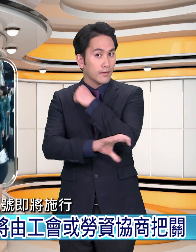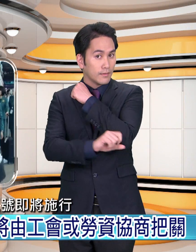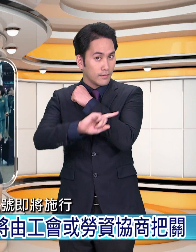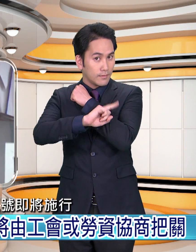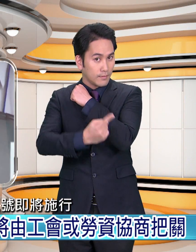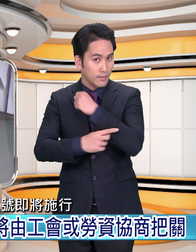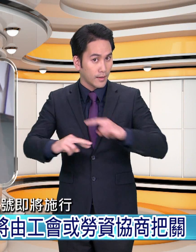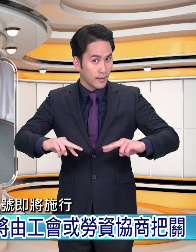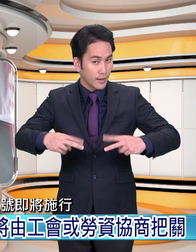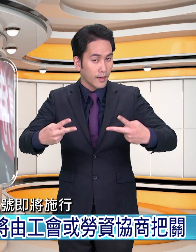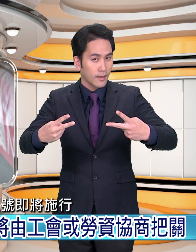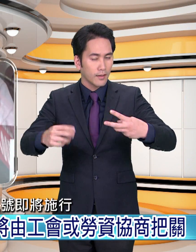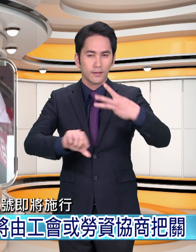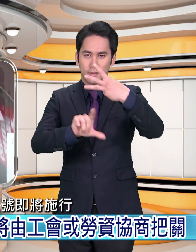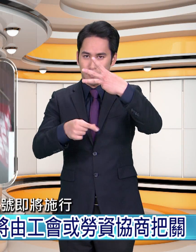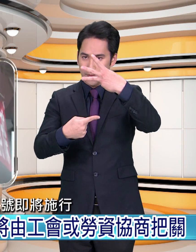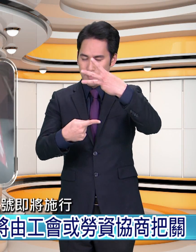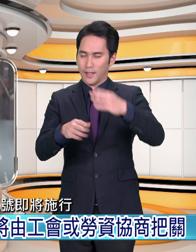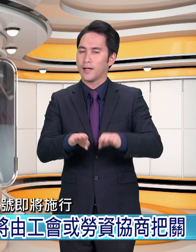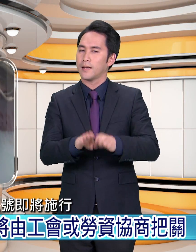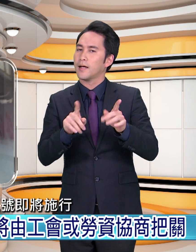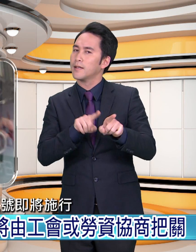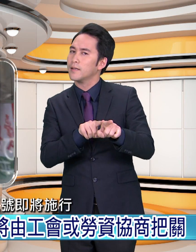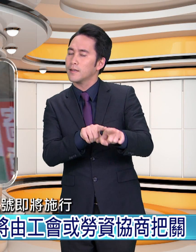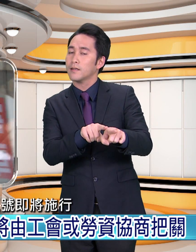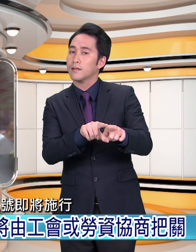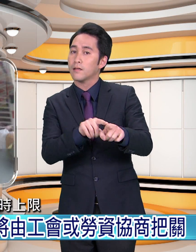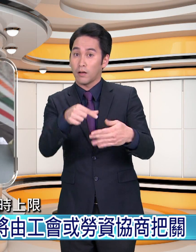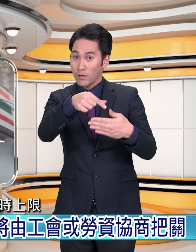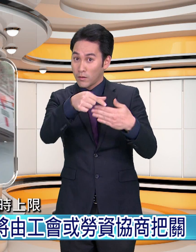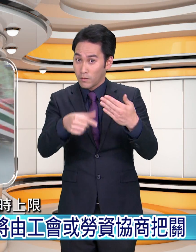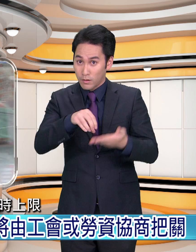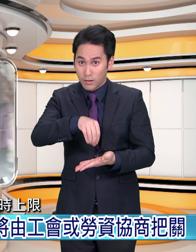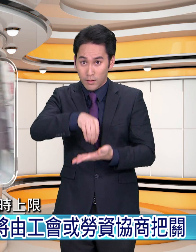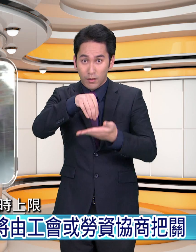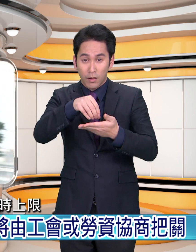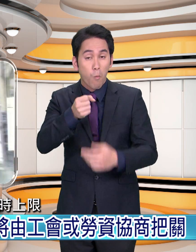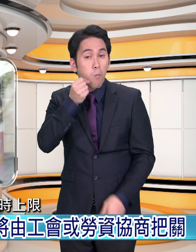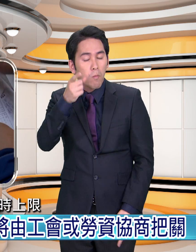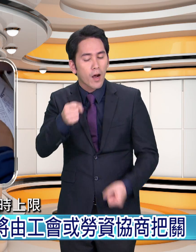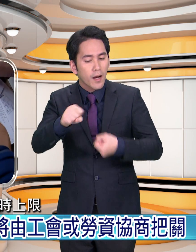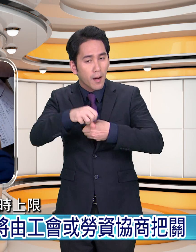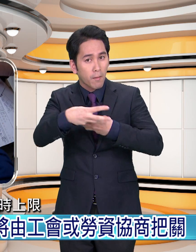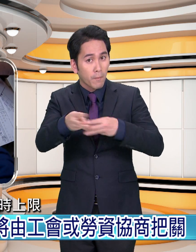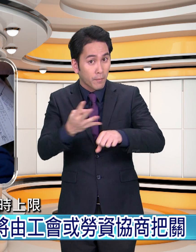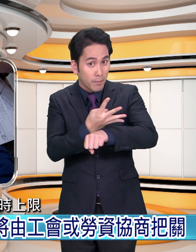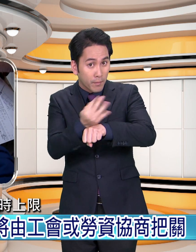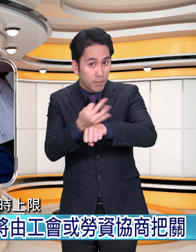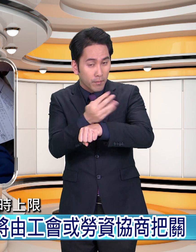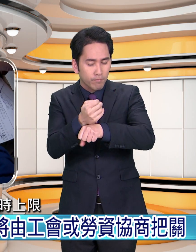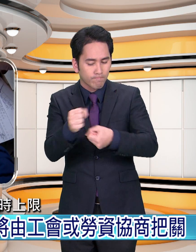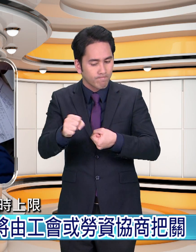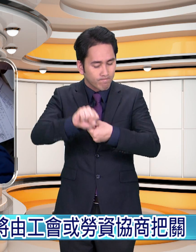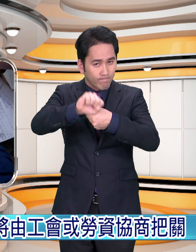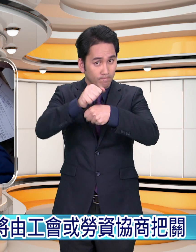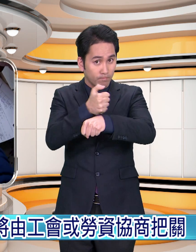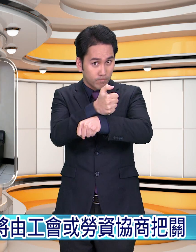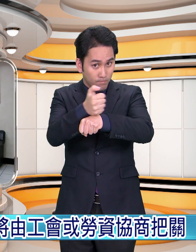新修的劳基法3月1号即将要施行，其中的单月加班工时上限提高